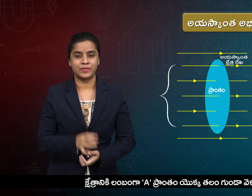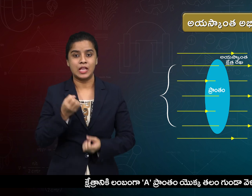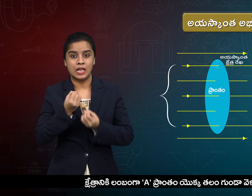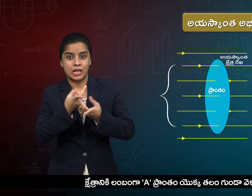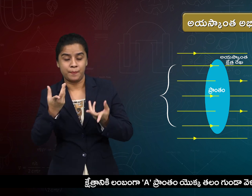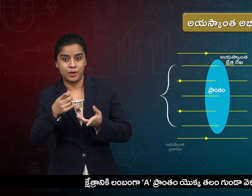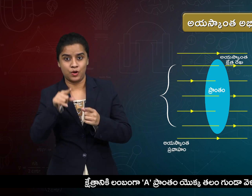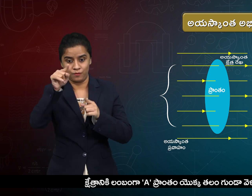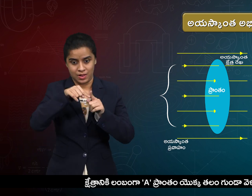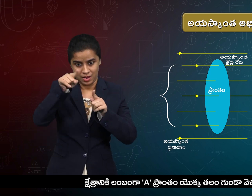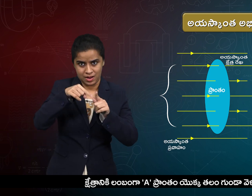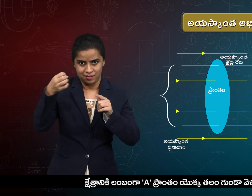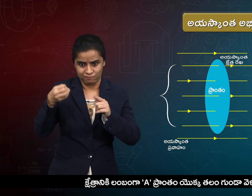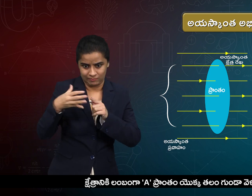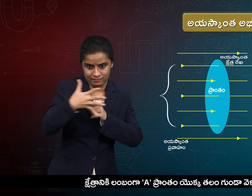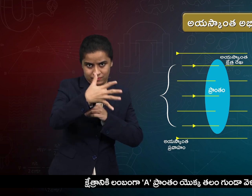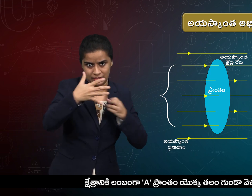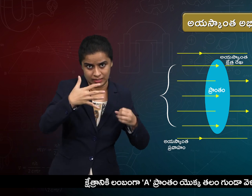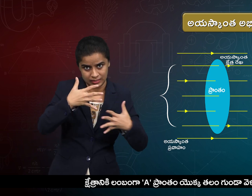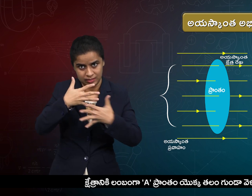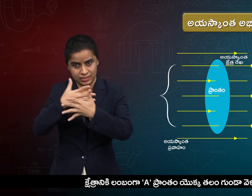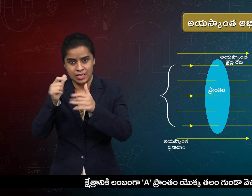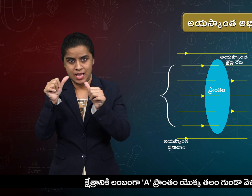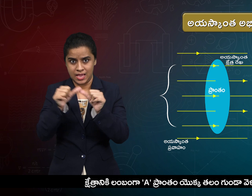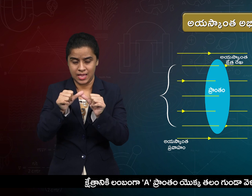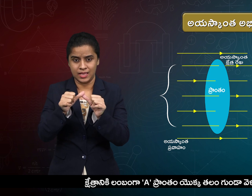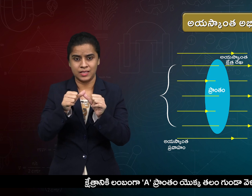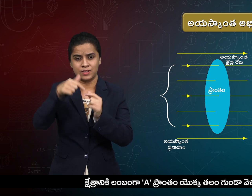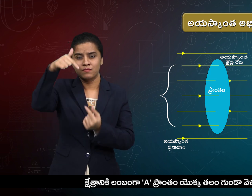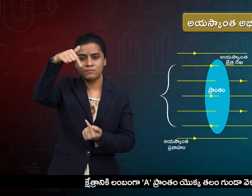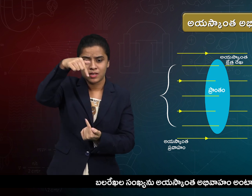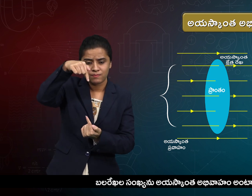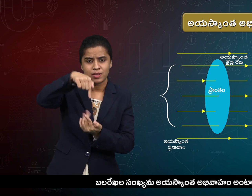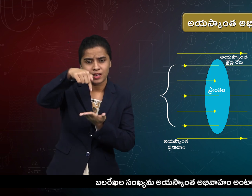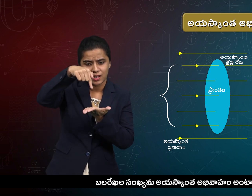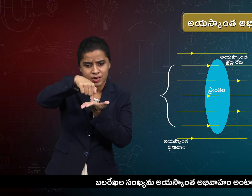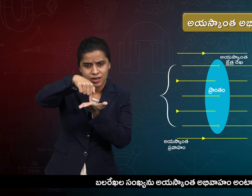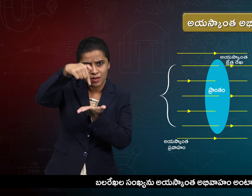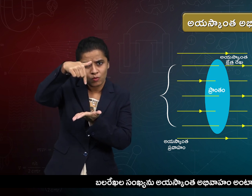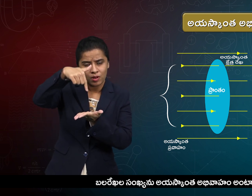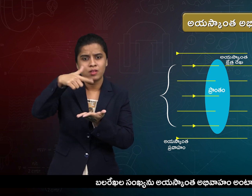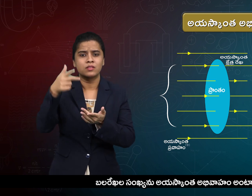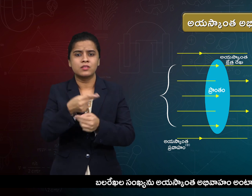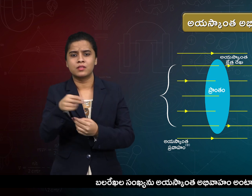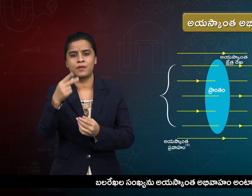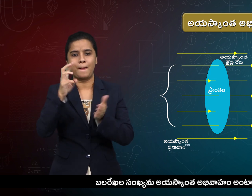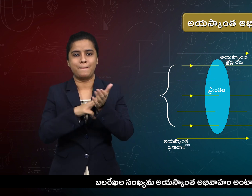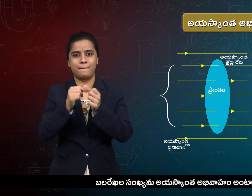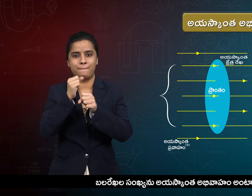క్షేత్రానికి లంబంగా ఏ ప్రాంతం యొక్క తలం గుండా వెళుతున్న బలరేఖల సంఖ్యను అయస్కాంత అభివాహం